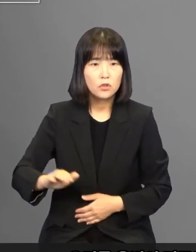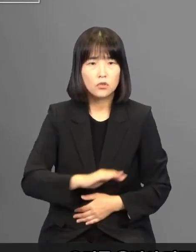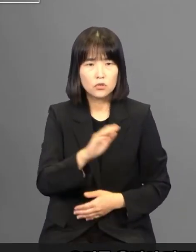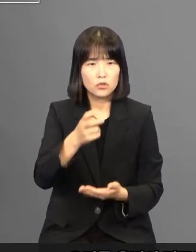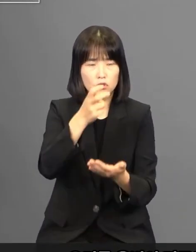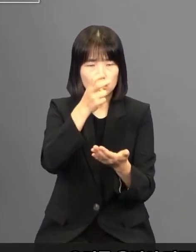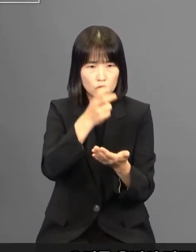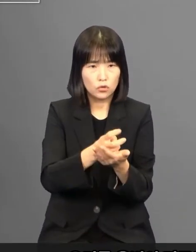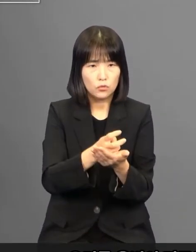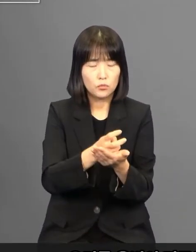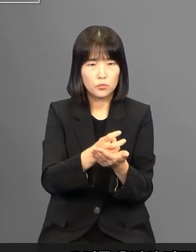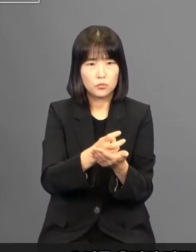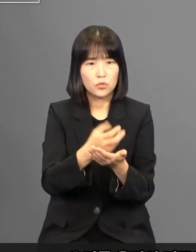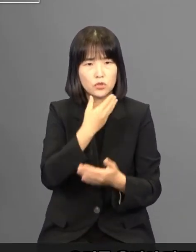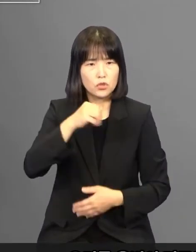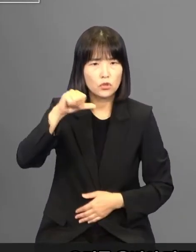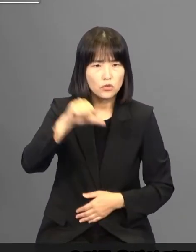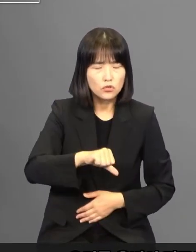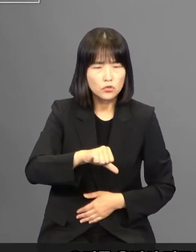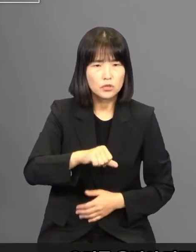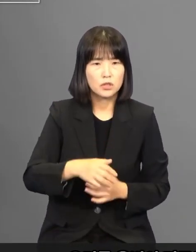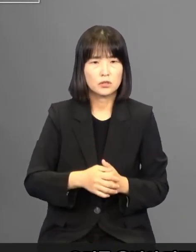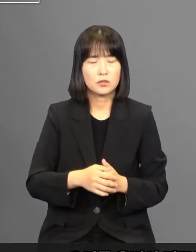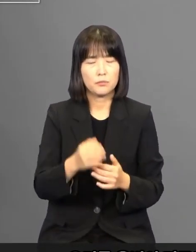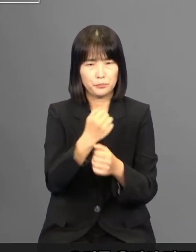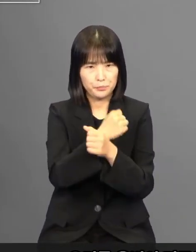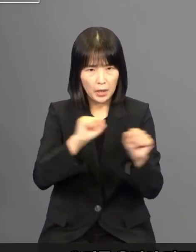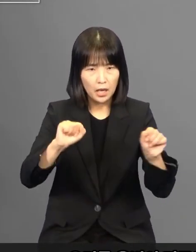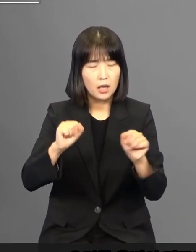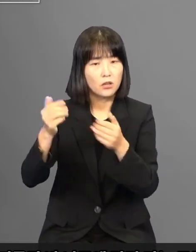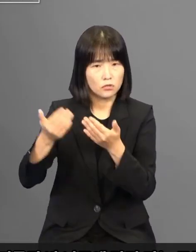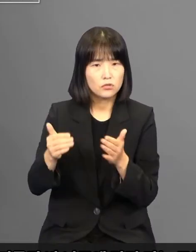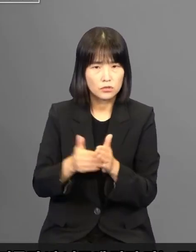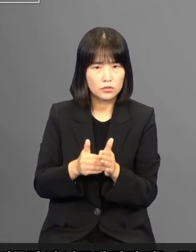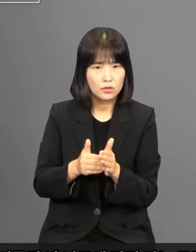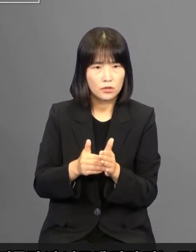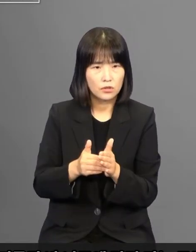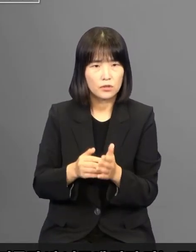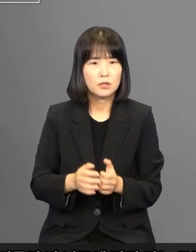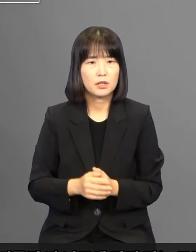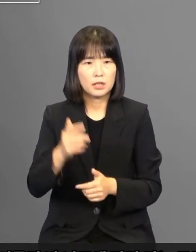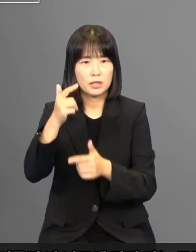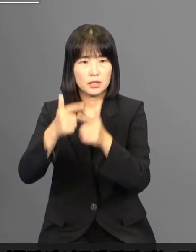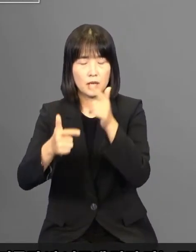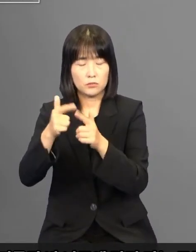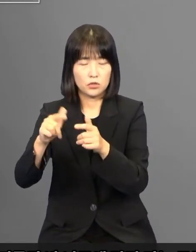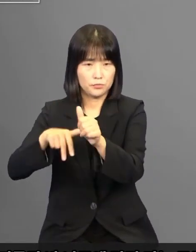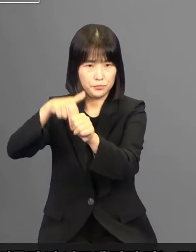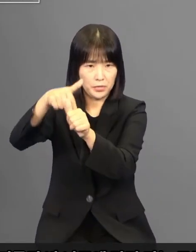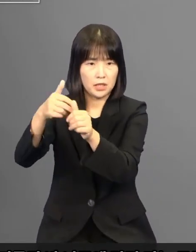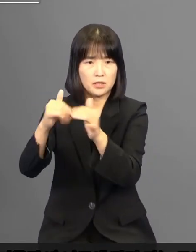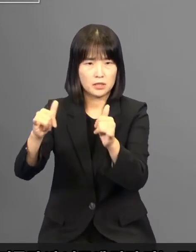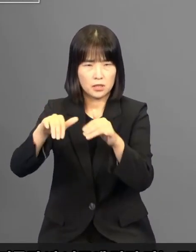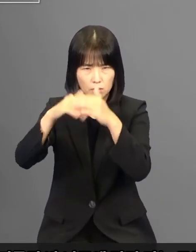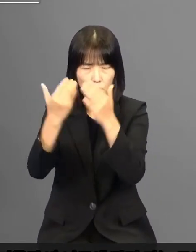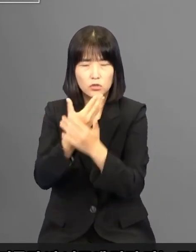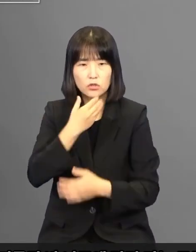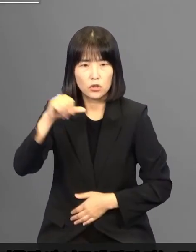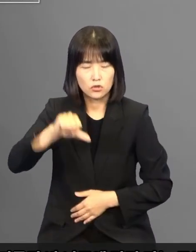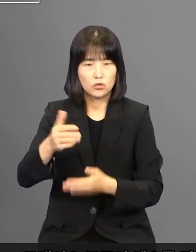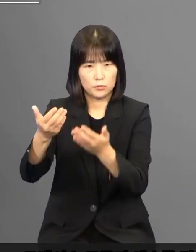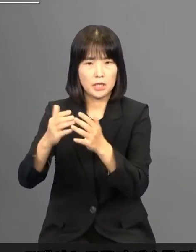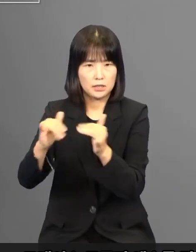저주에서 속량, redeemed 해주셨습니다. 기록된 바 나무에 달린 자는 모두 저주를 받은 자이다